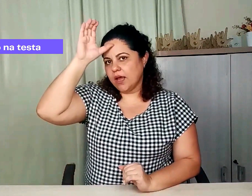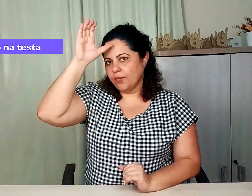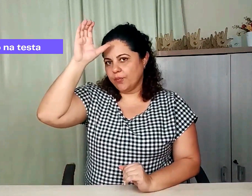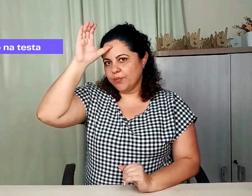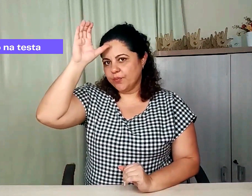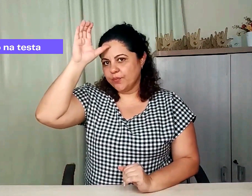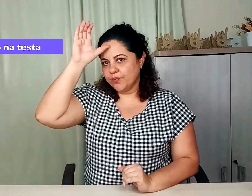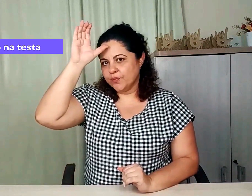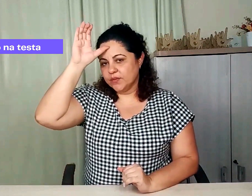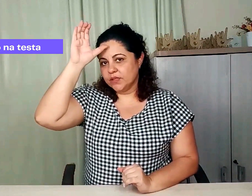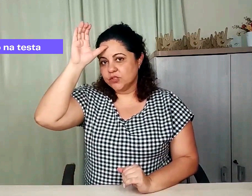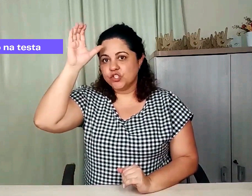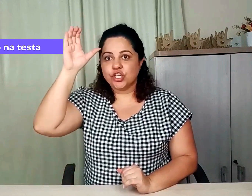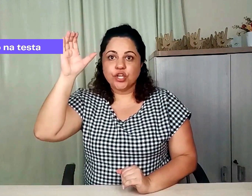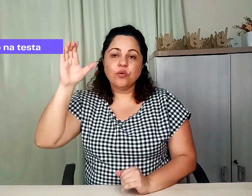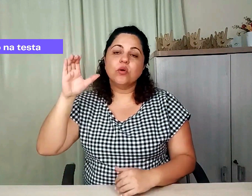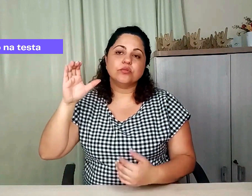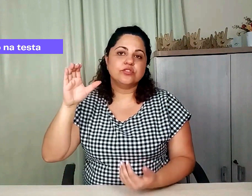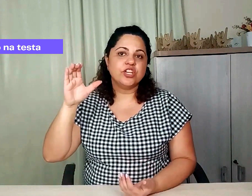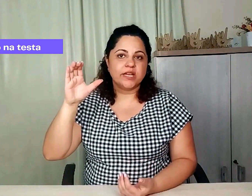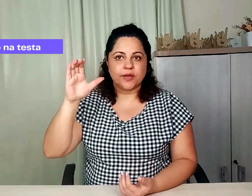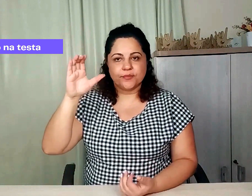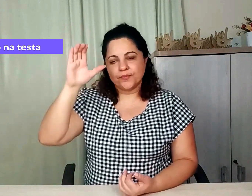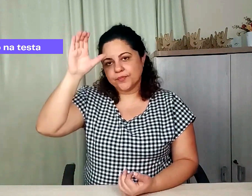sinal, tio ou tia,